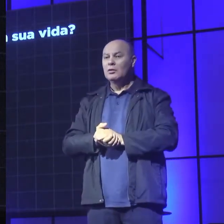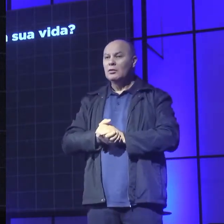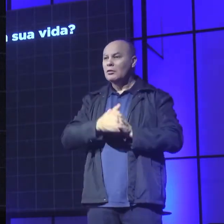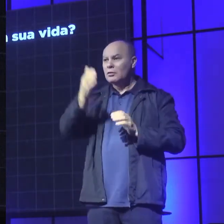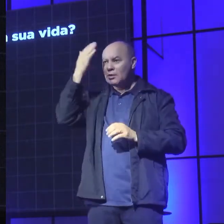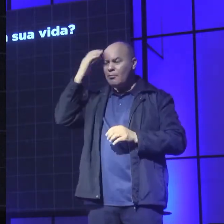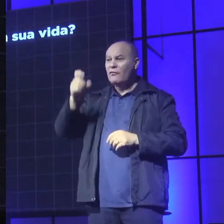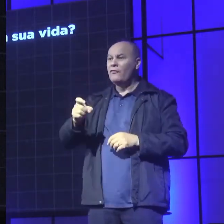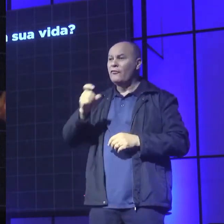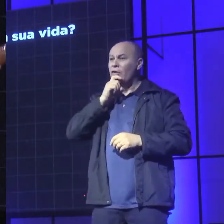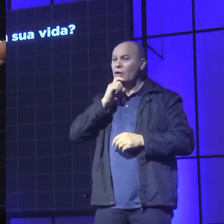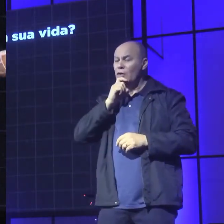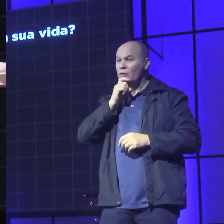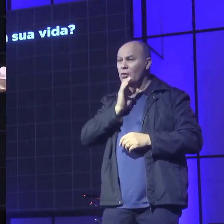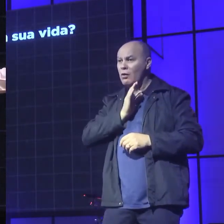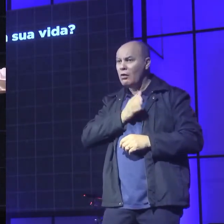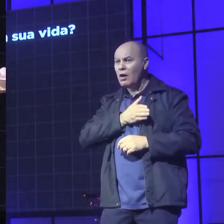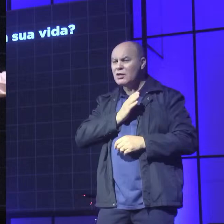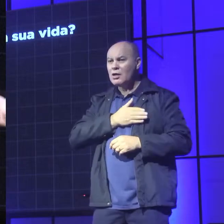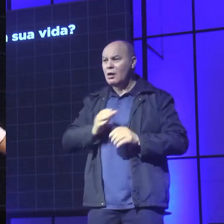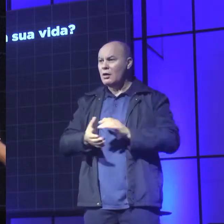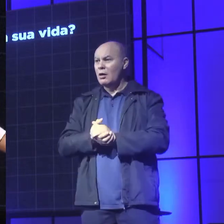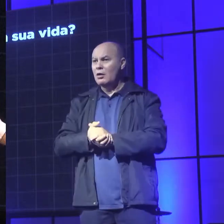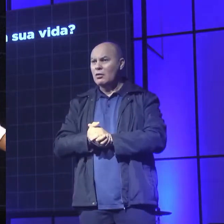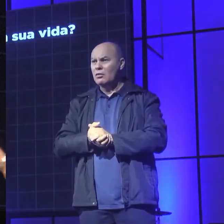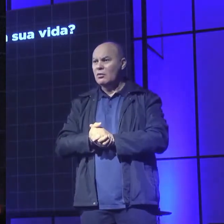Será? Seja honesto. Pare de enrolar.